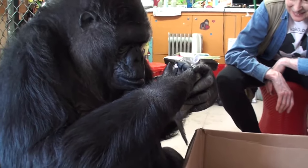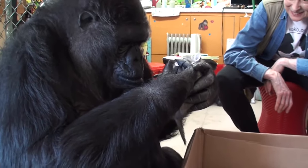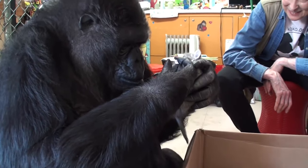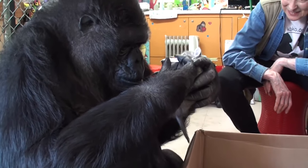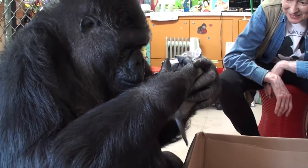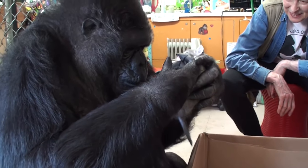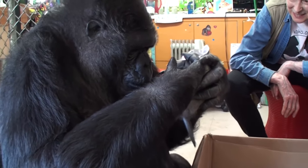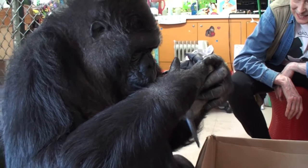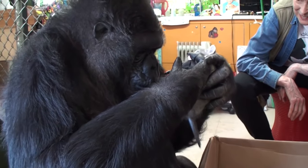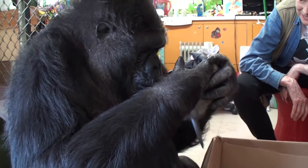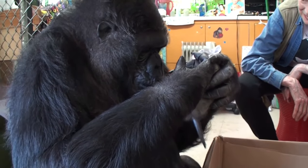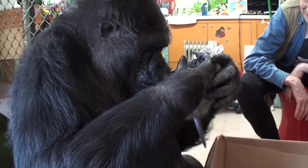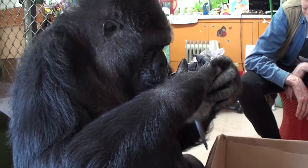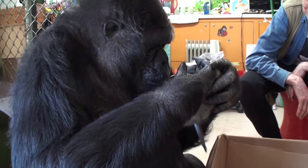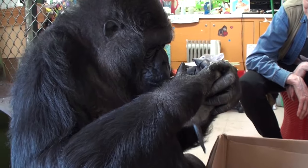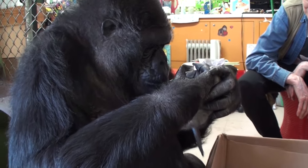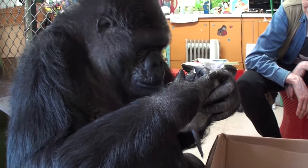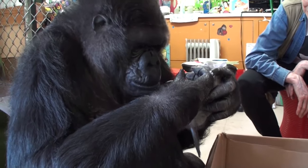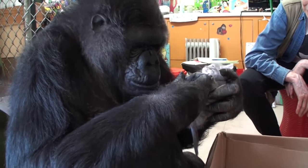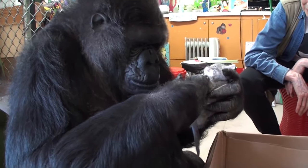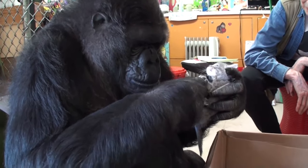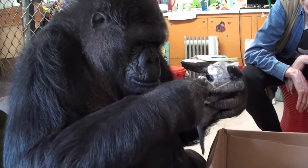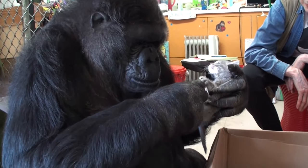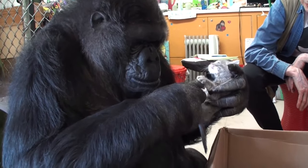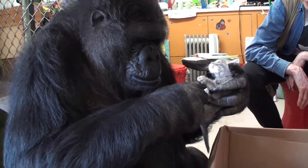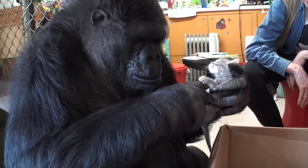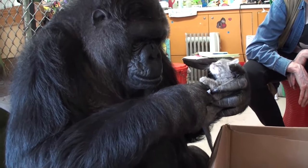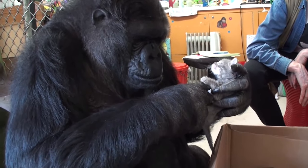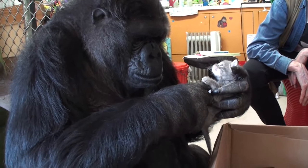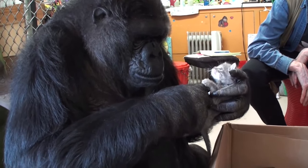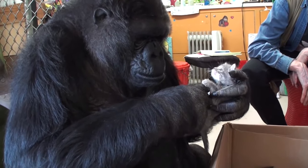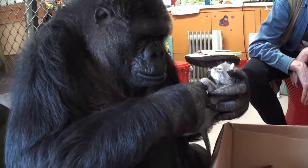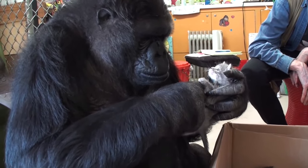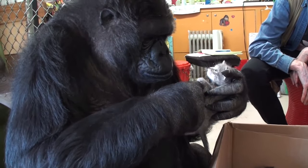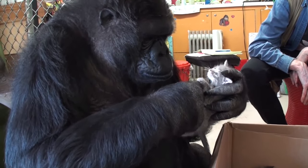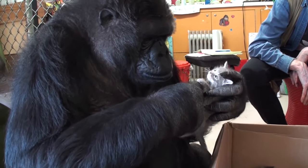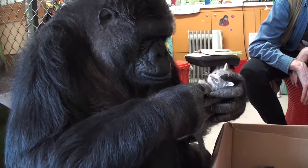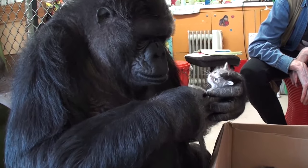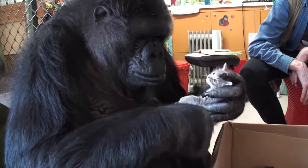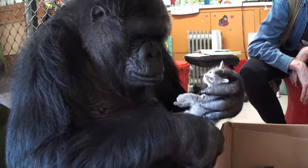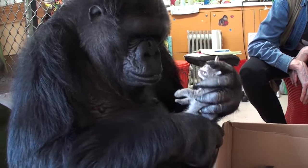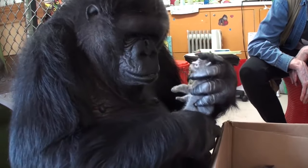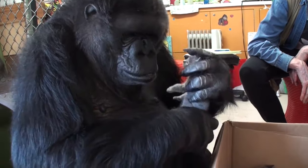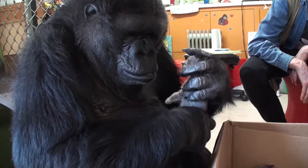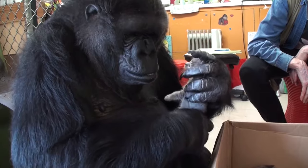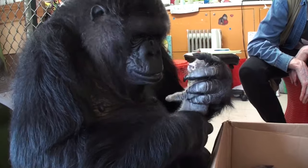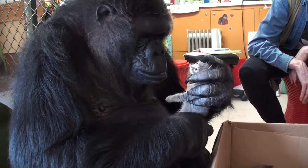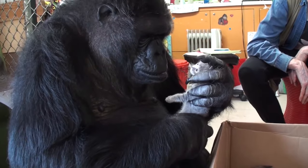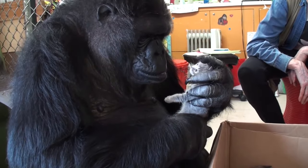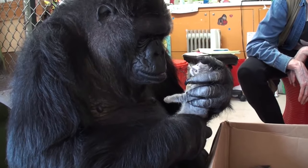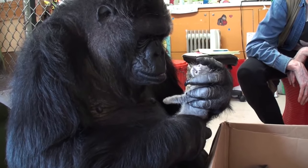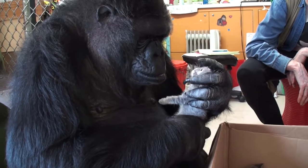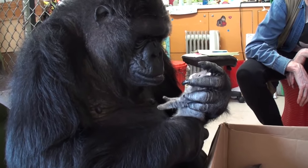Coco, in modo che potesse sceglierne uno e adottarlo. Finalmente, le fu permesso di adottare altri gattini e gli animali che scelse gli chiamò